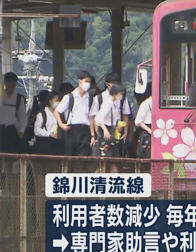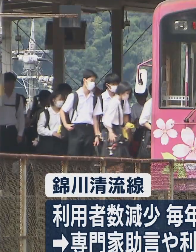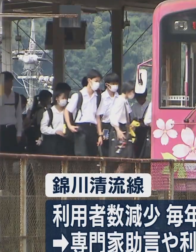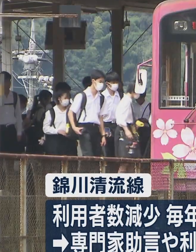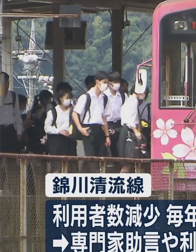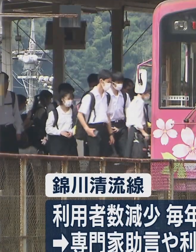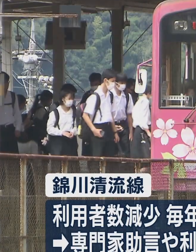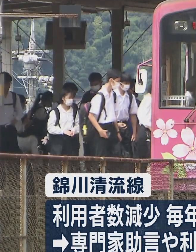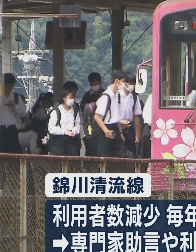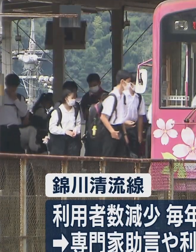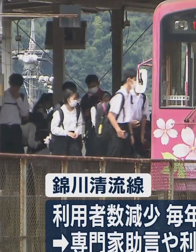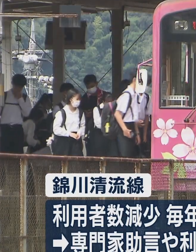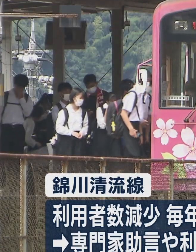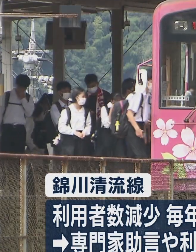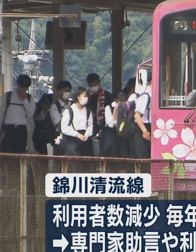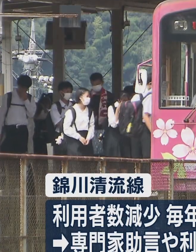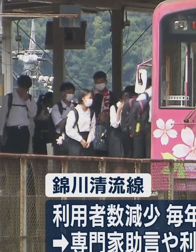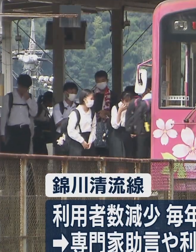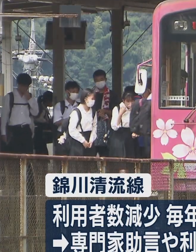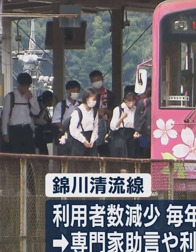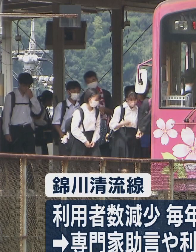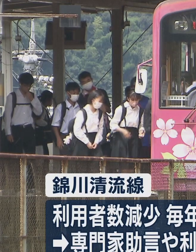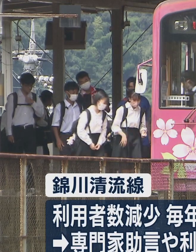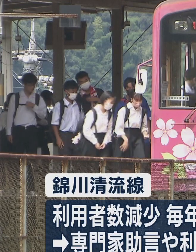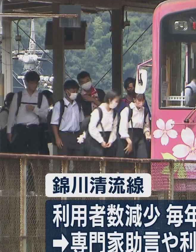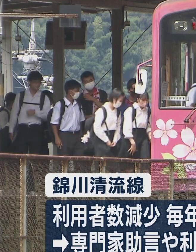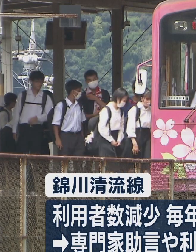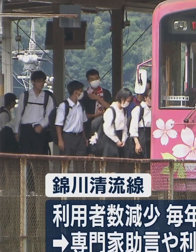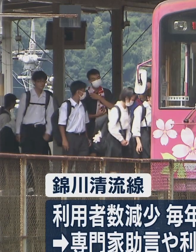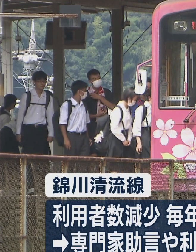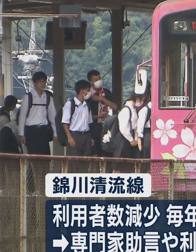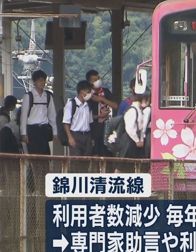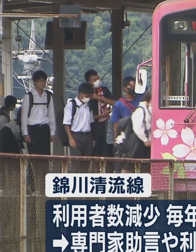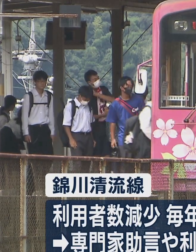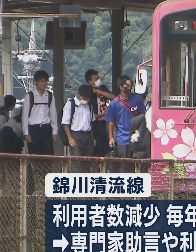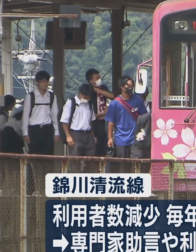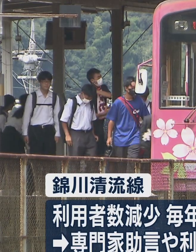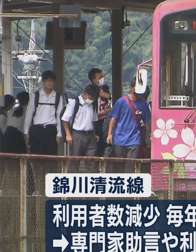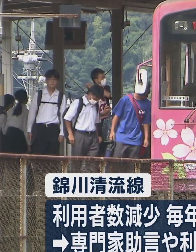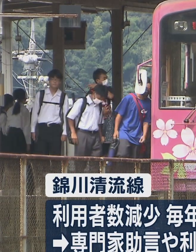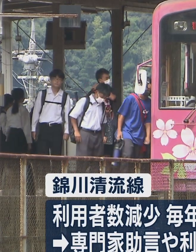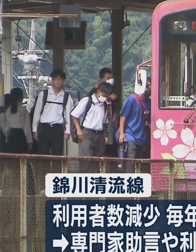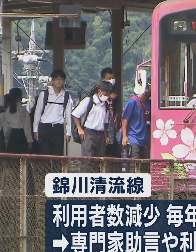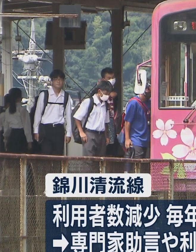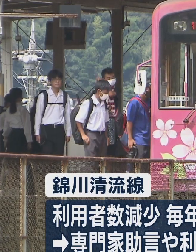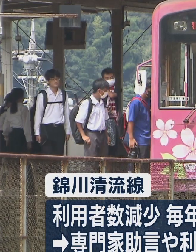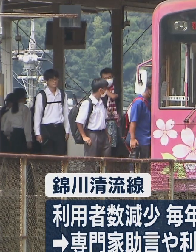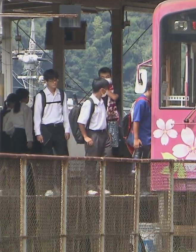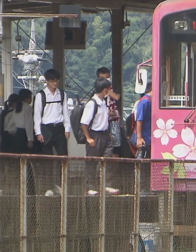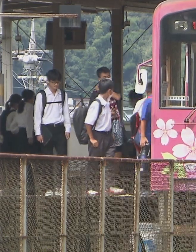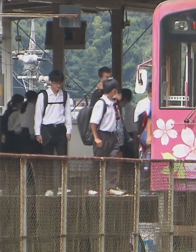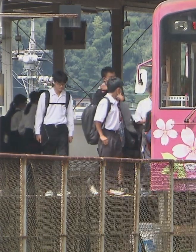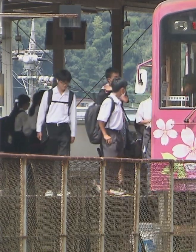助言を受けたり利用状況を調べるなどとしておよそ560万円を計上しています